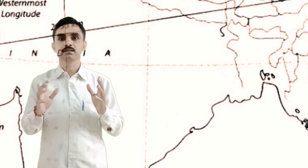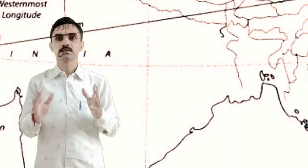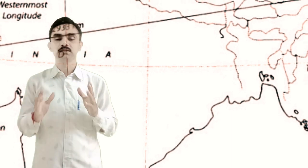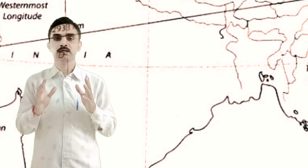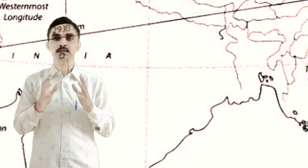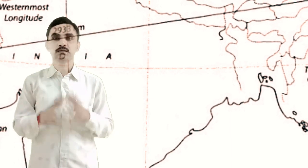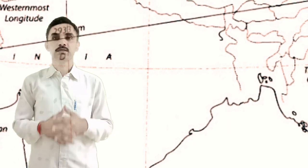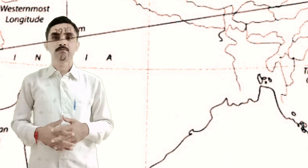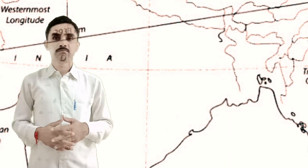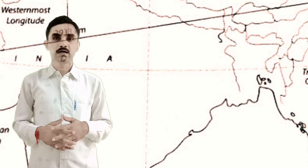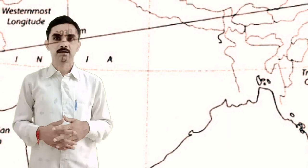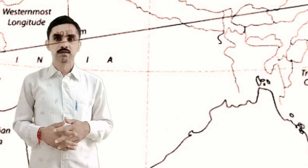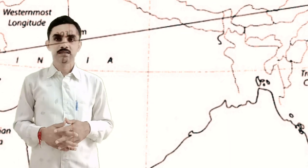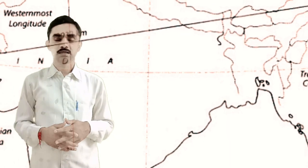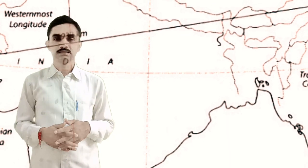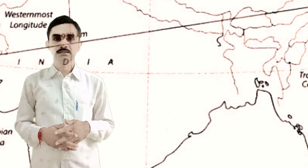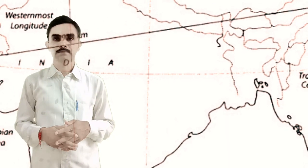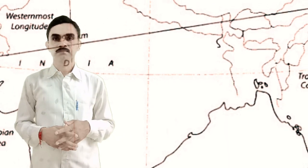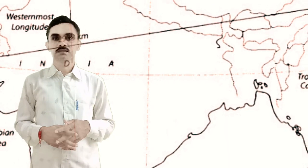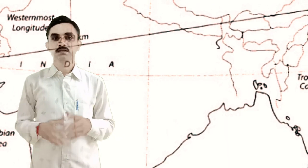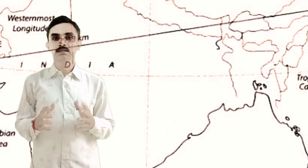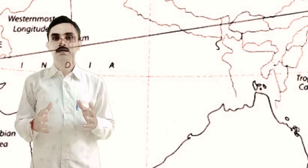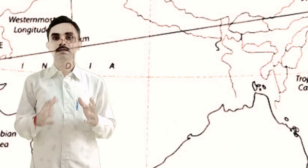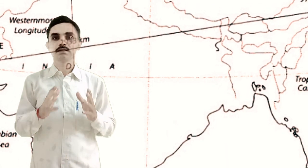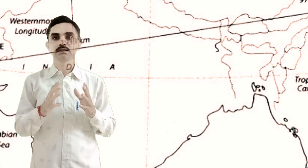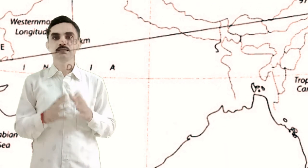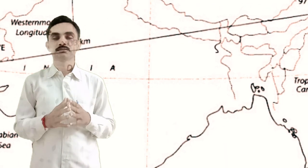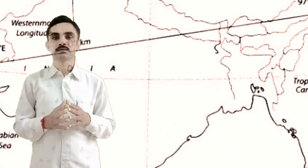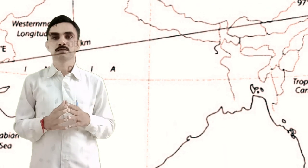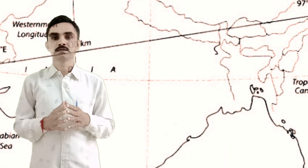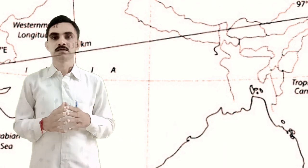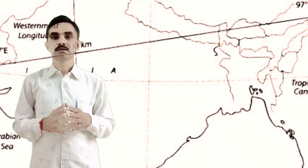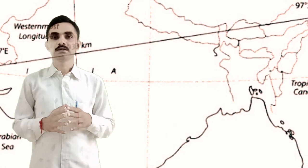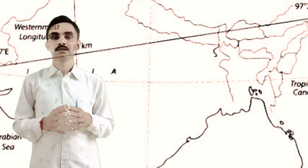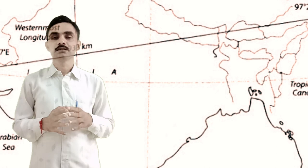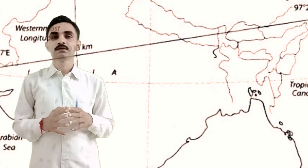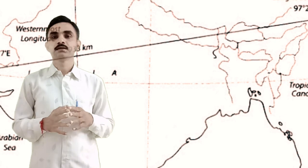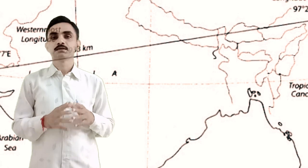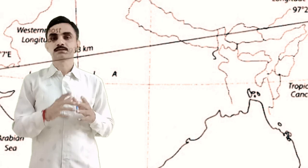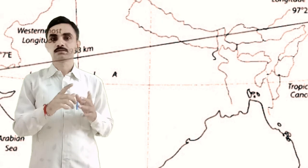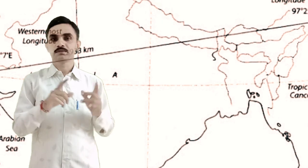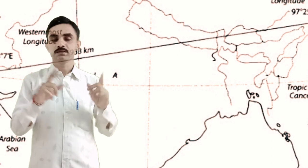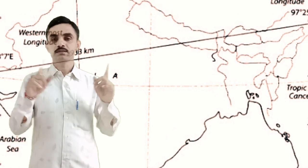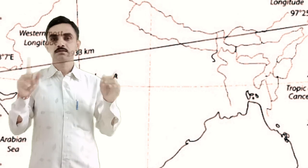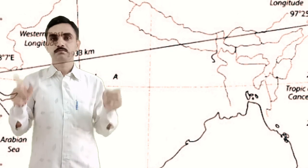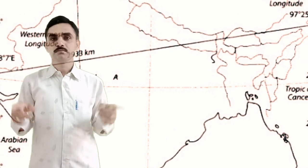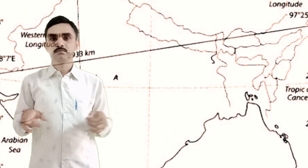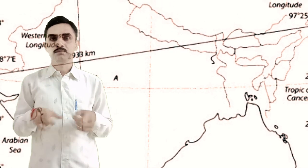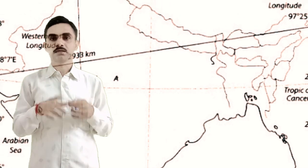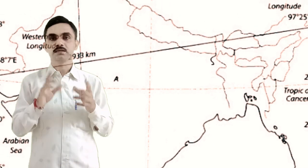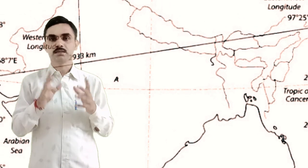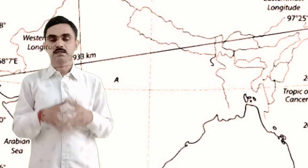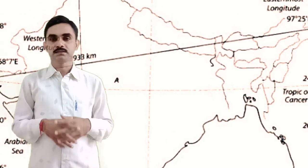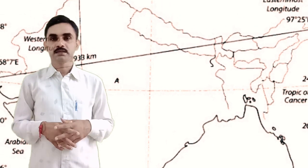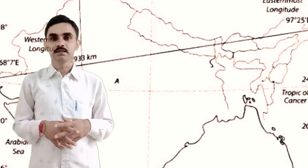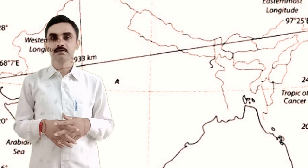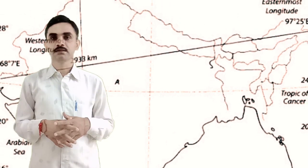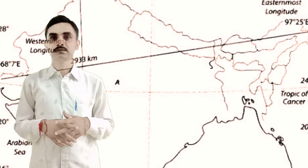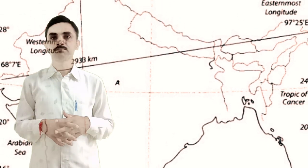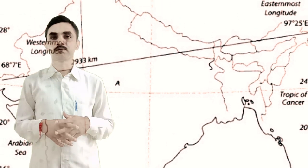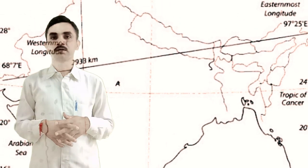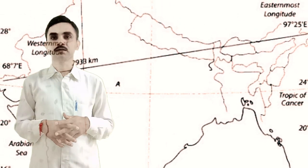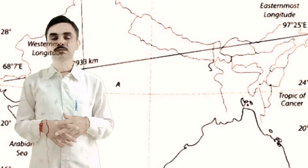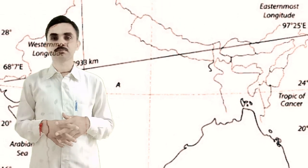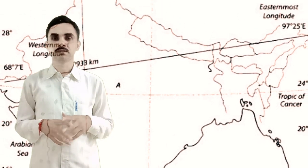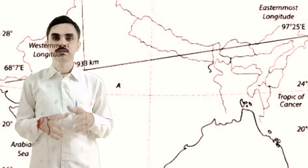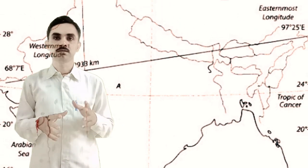કે અત્યારે 12 વાગ્યા છે, તેને આધારે કહી શકીએ કે સમય નક્કી થાય છે, એને કહેવાય